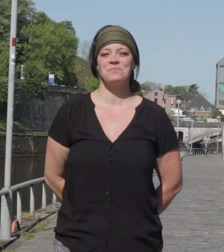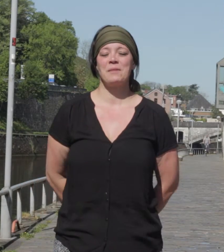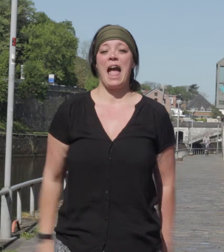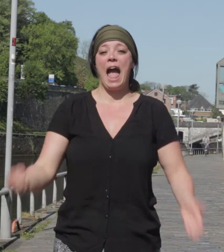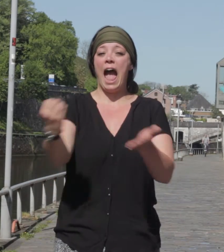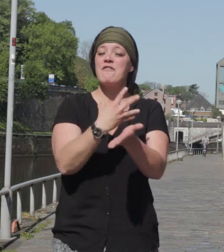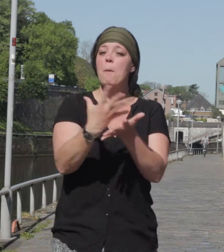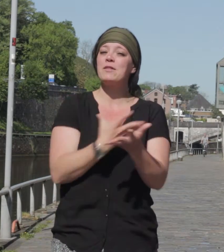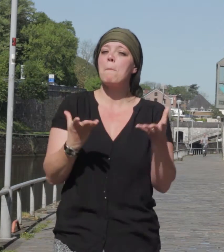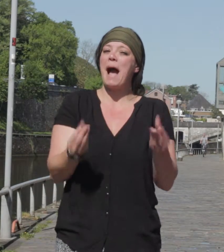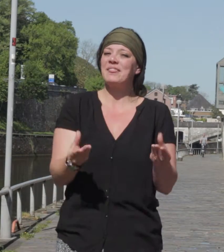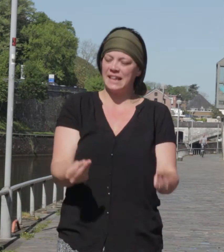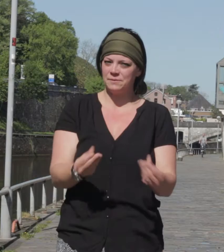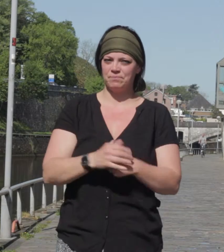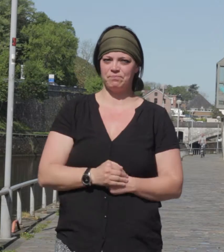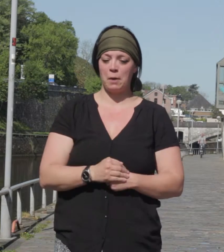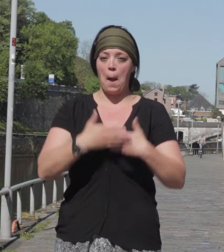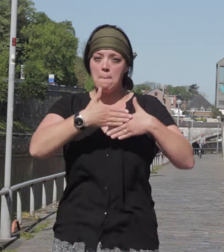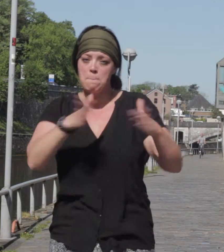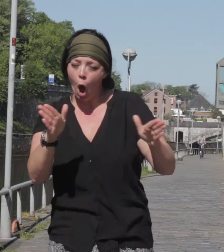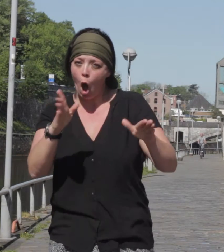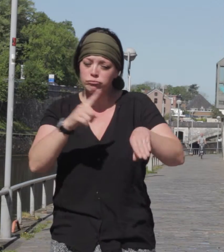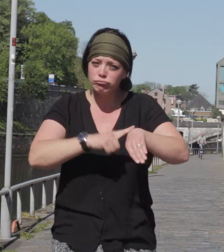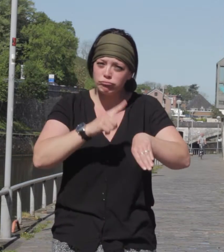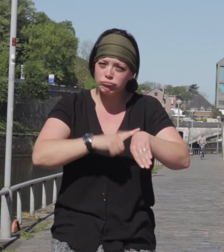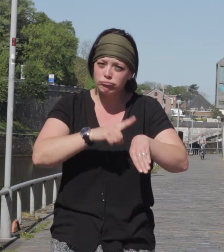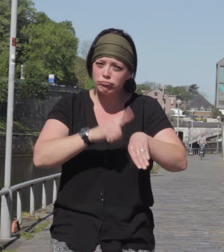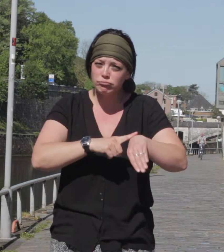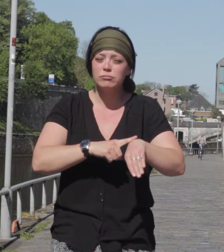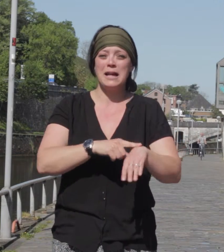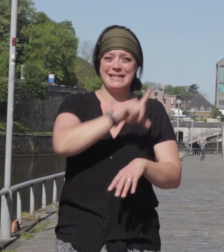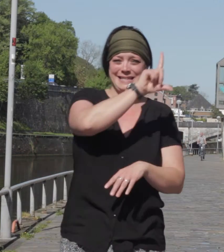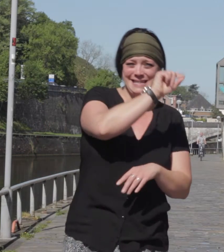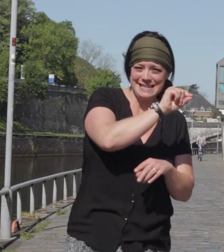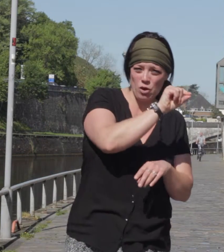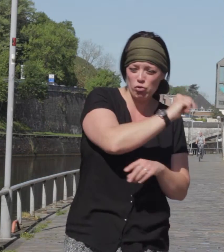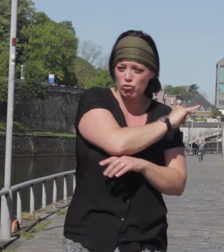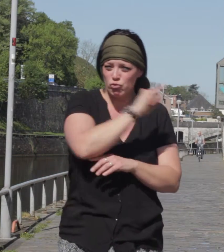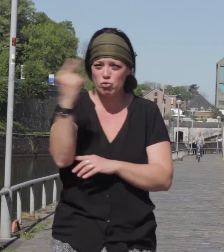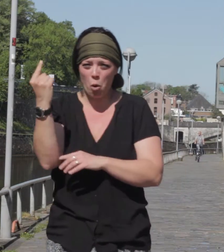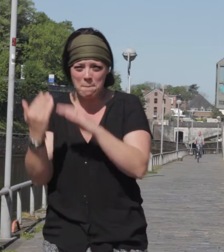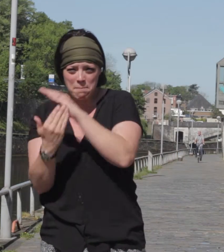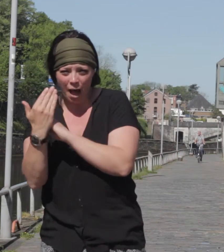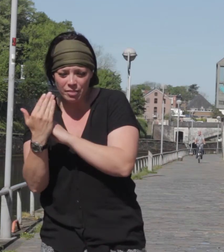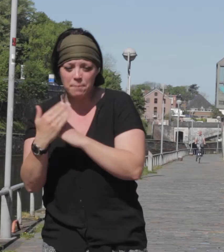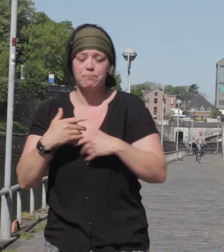Informations pratiques. Les portes du festival vous seront ouvertes de 10h à 1h. L'entrée coûte 10 €